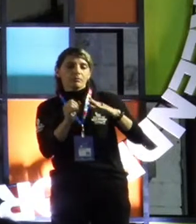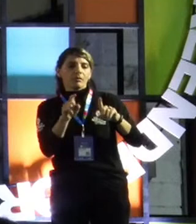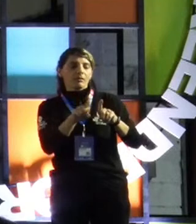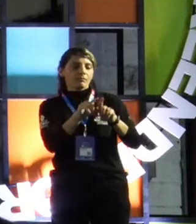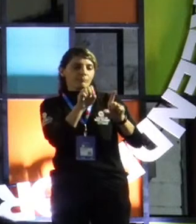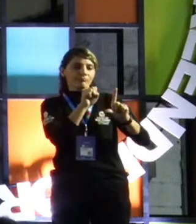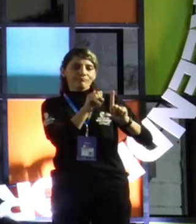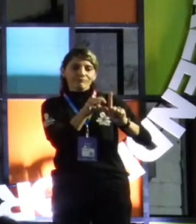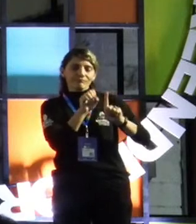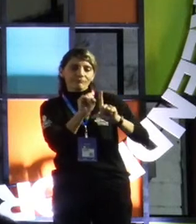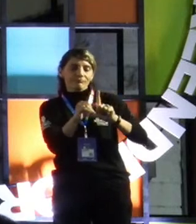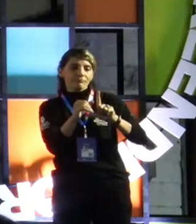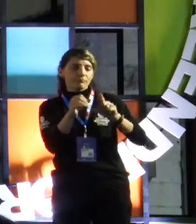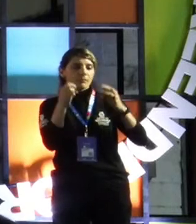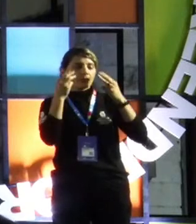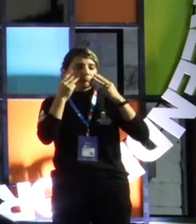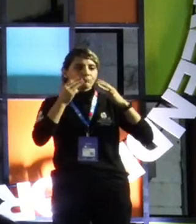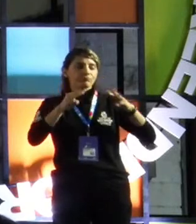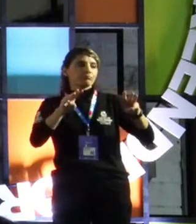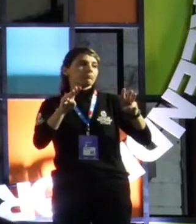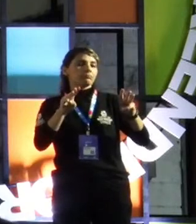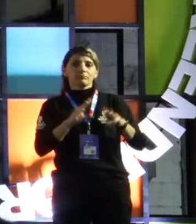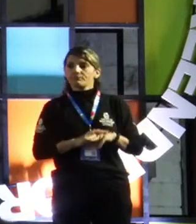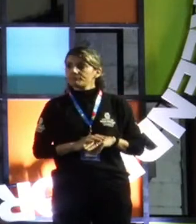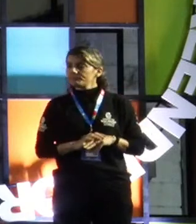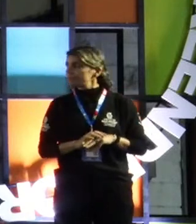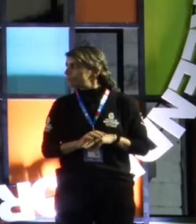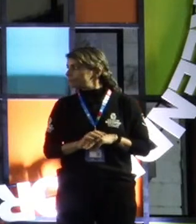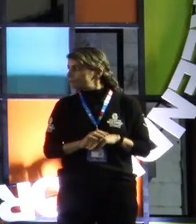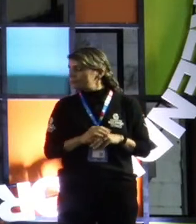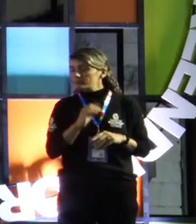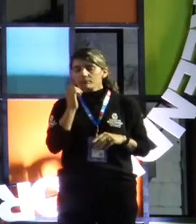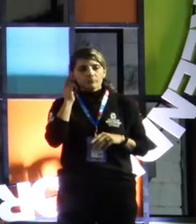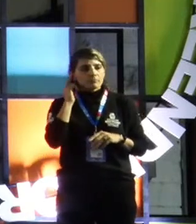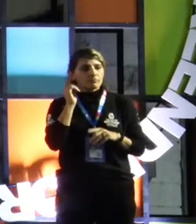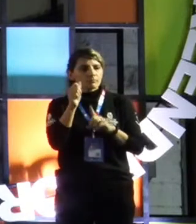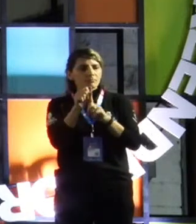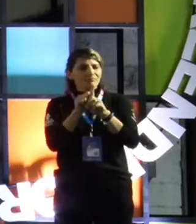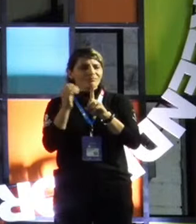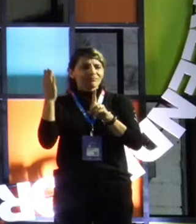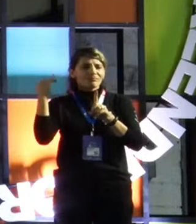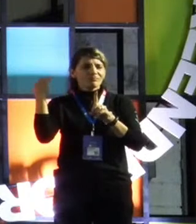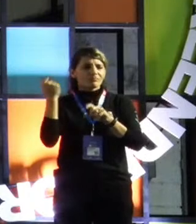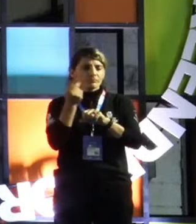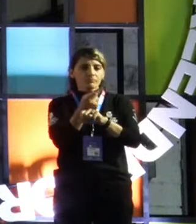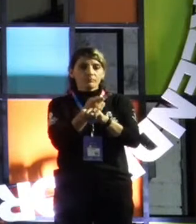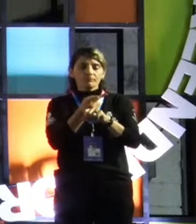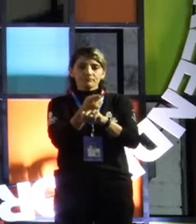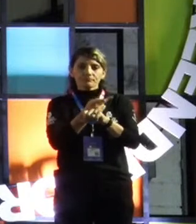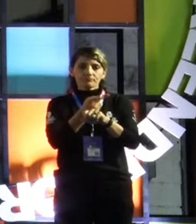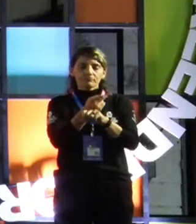digital. Esses tempos atrás, alguns meses atrás, eu estava procurando